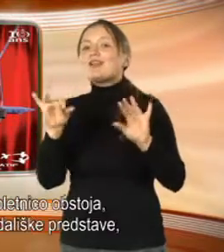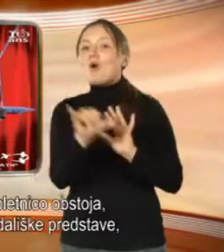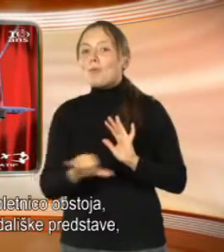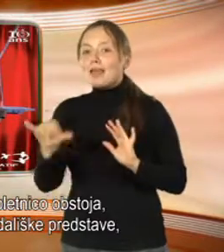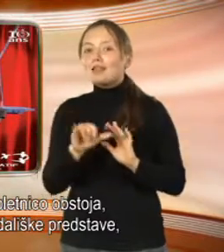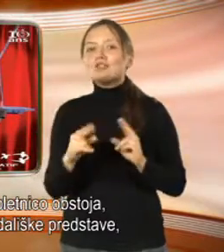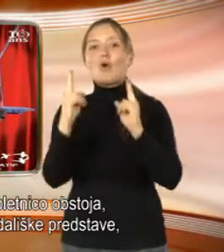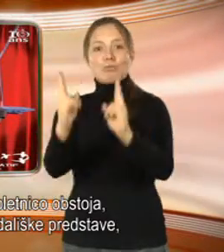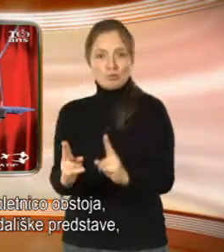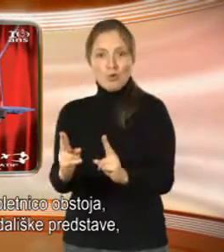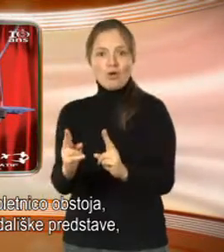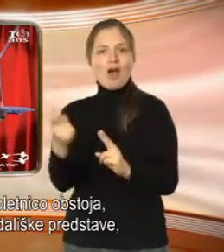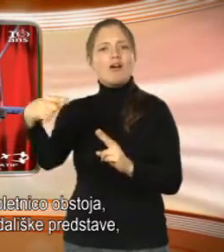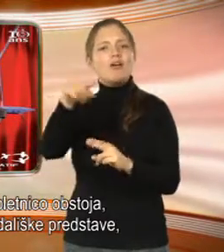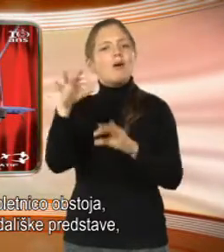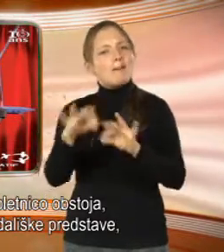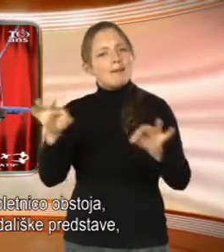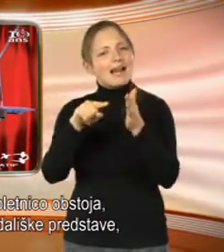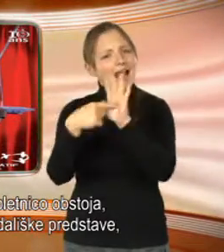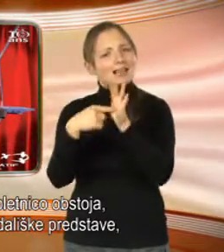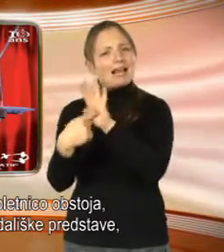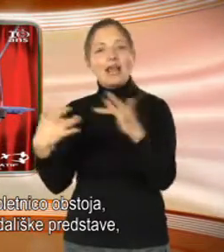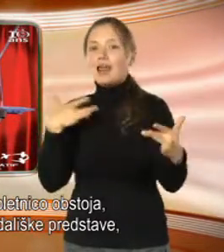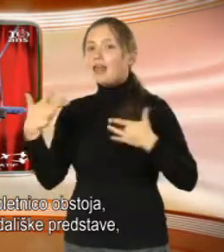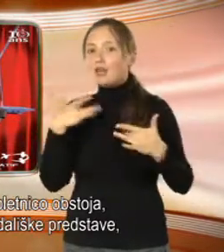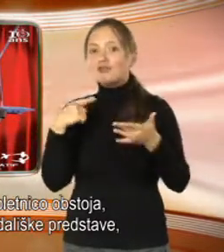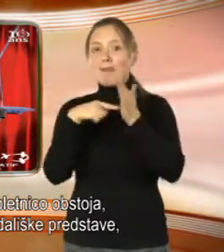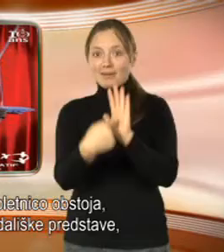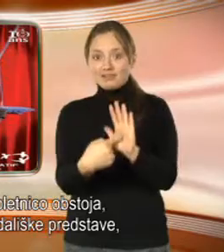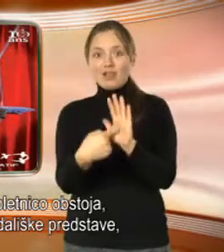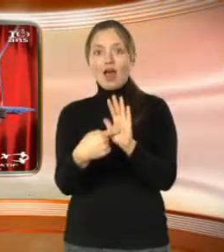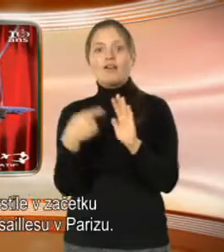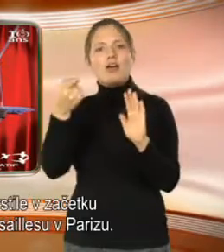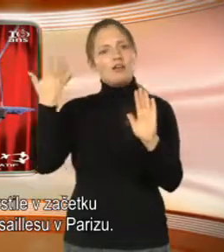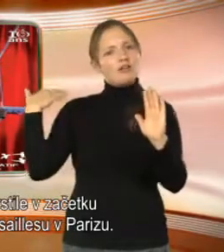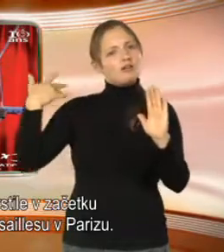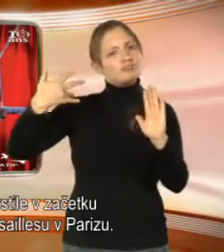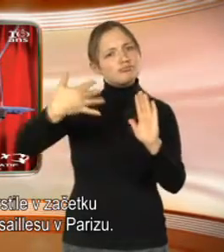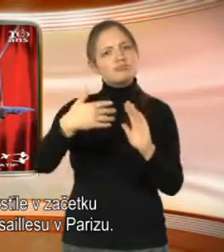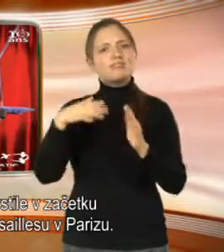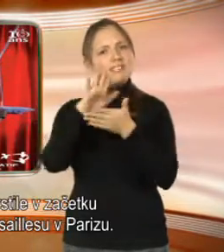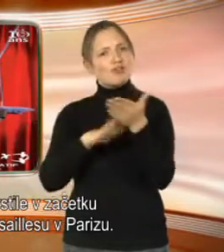gledališke predstave, ki so se zvrstile v začetku oktobra v Versaillesu v Parizu.